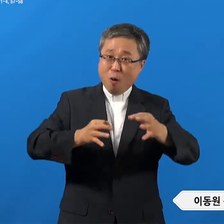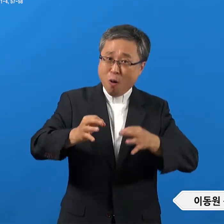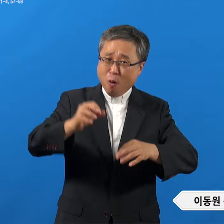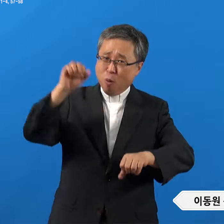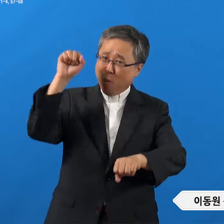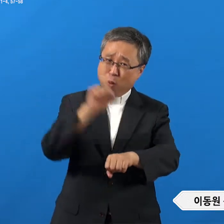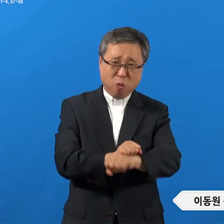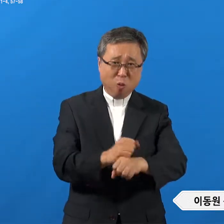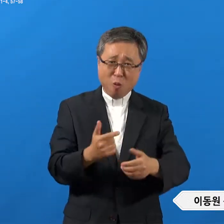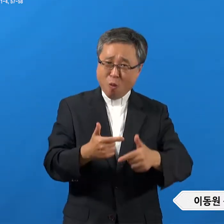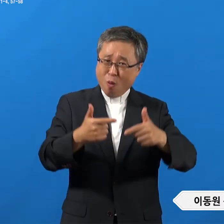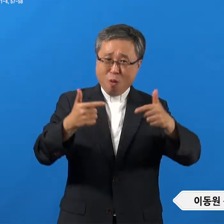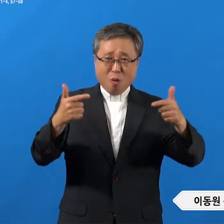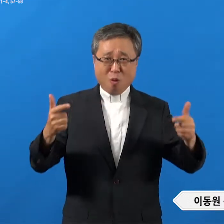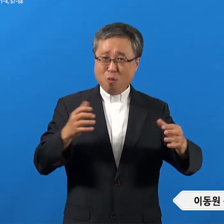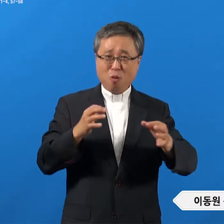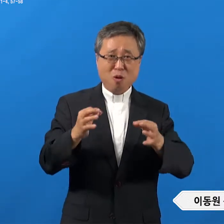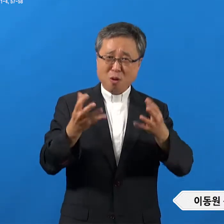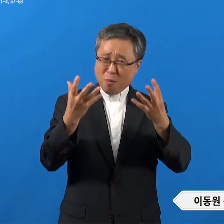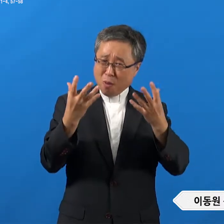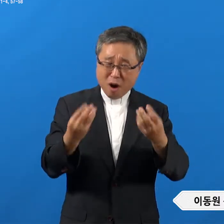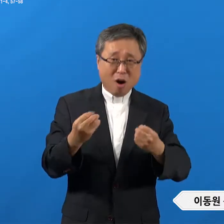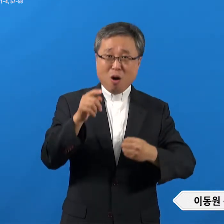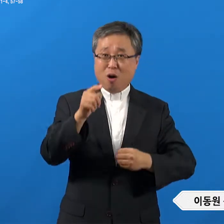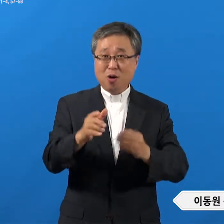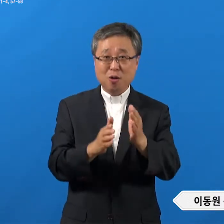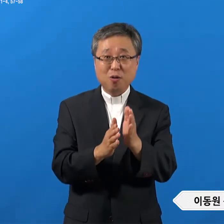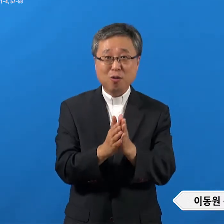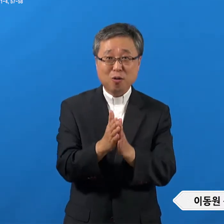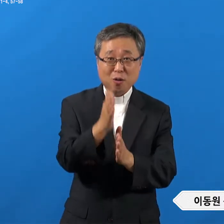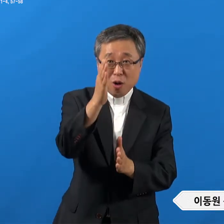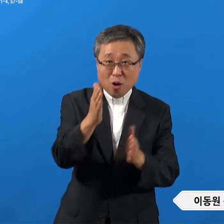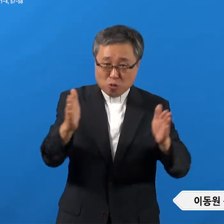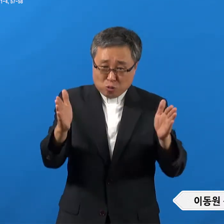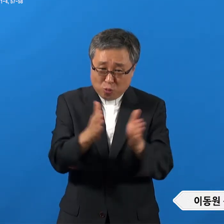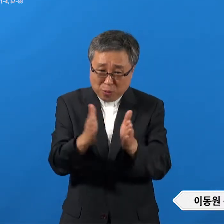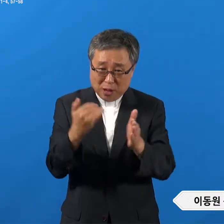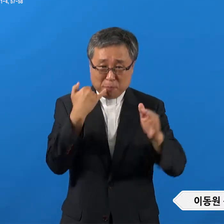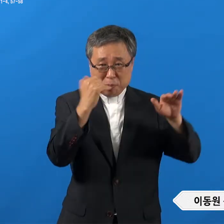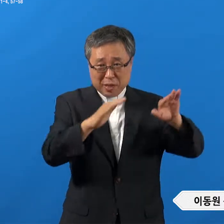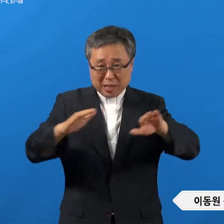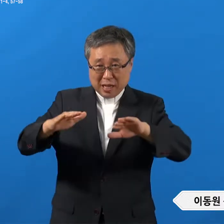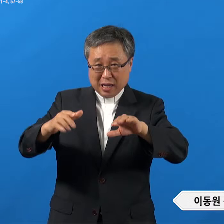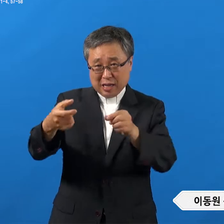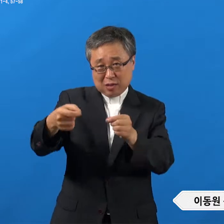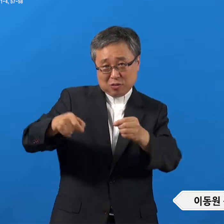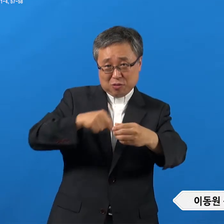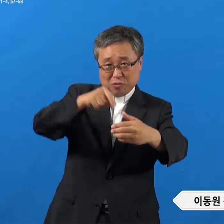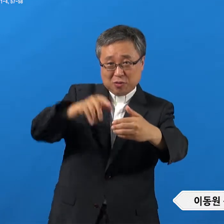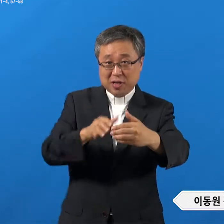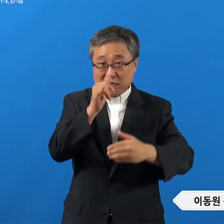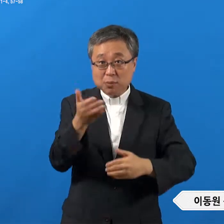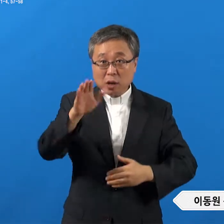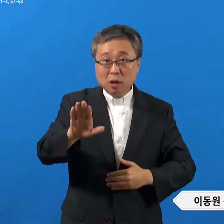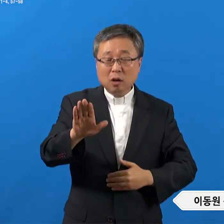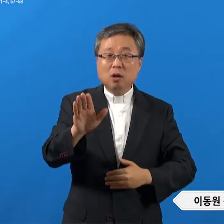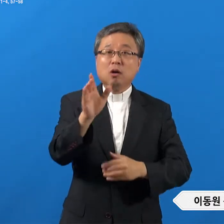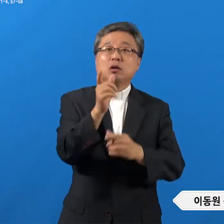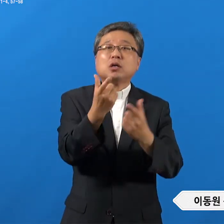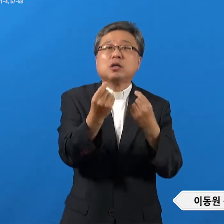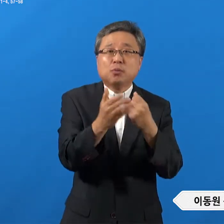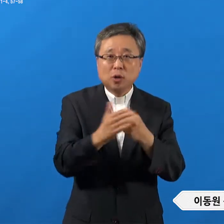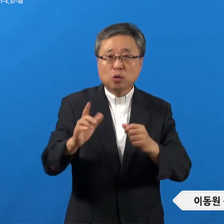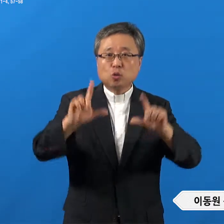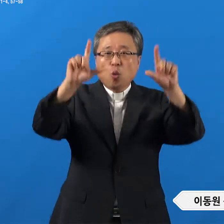번창했고 무역이 활발했습니다. 이 도시는 아주 좁다란 해협에 위치했지만 그래서 더욱